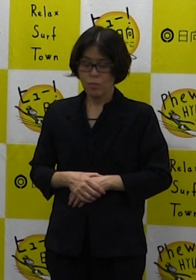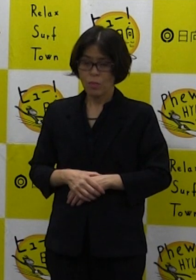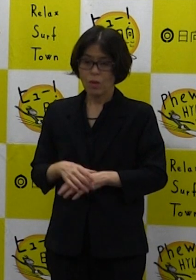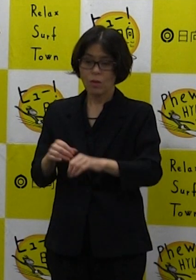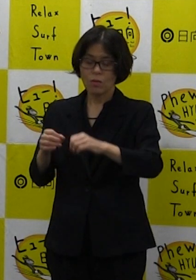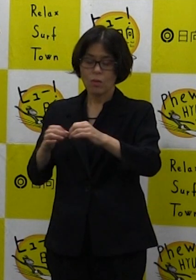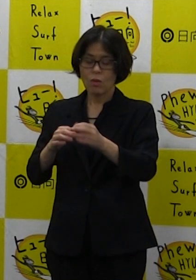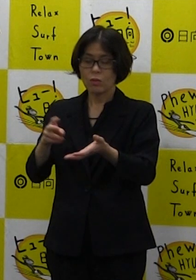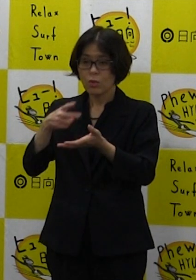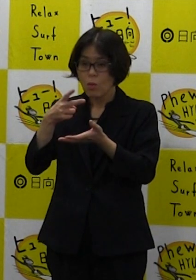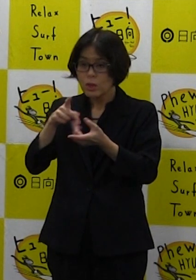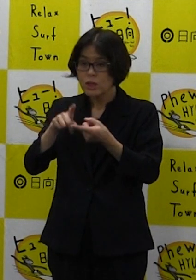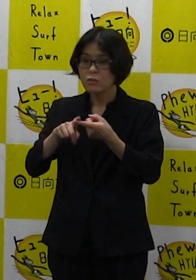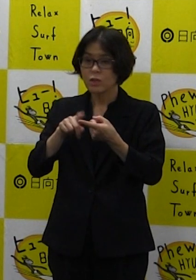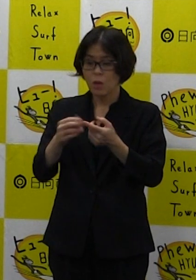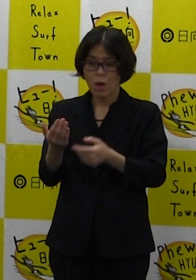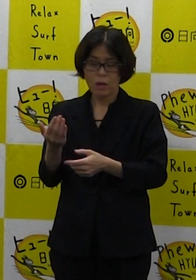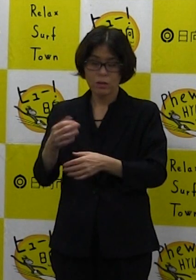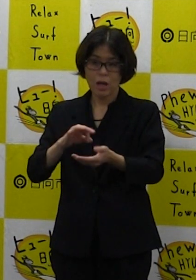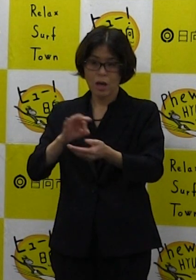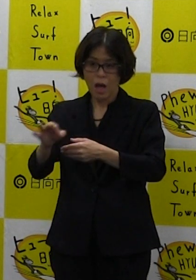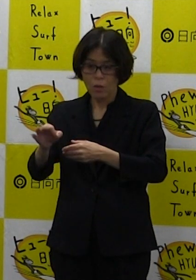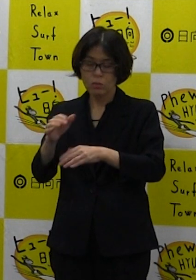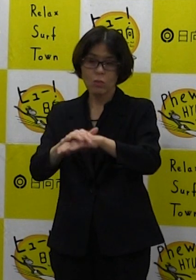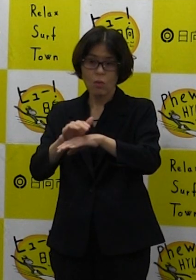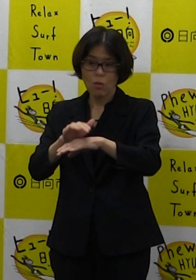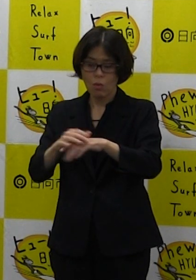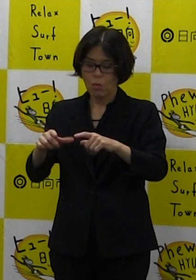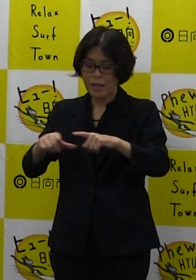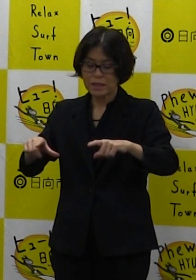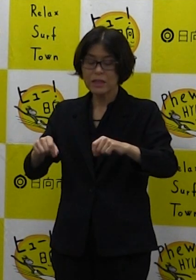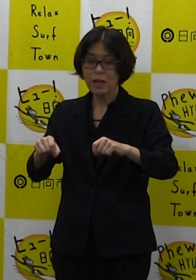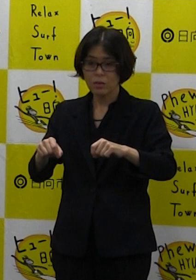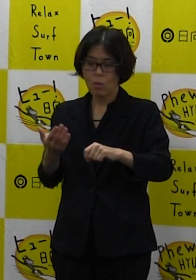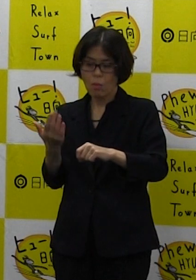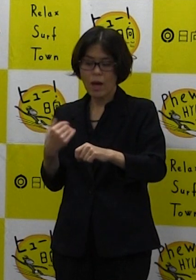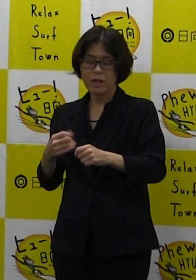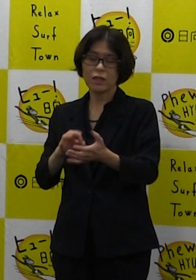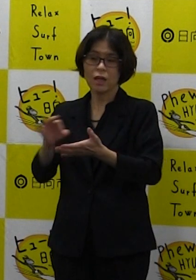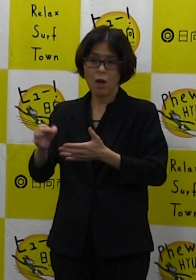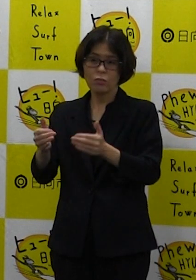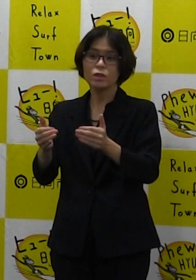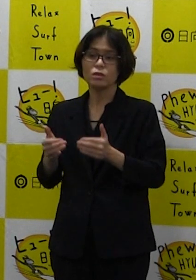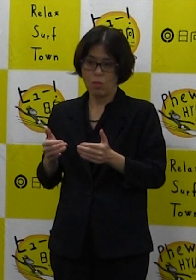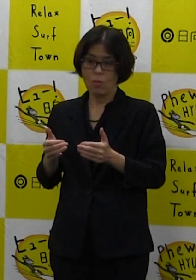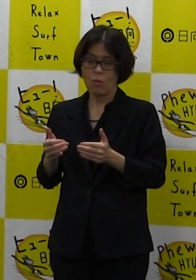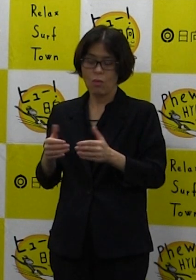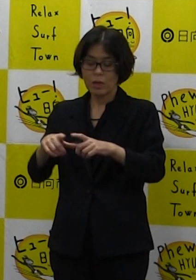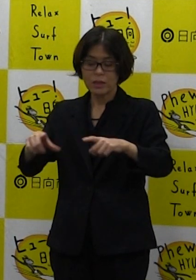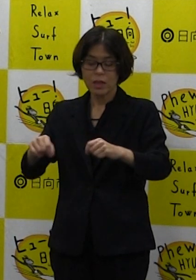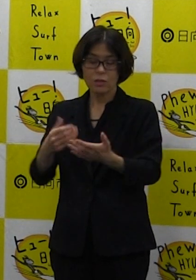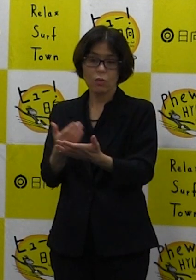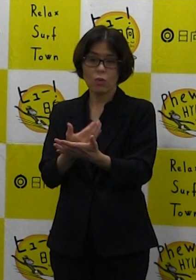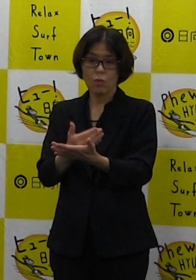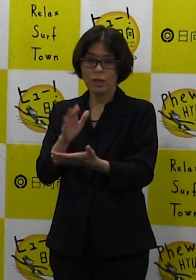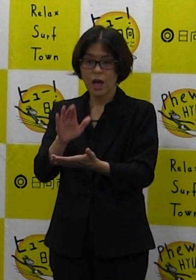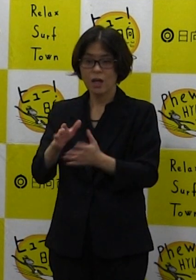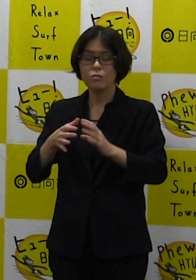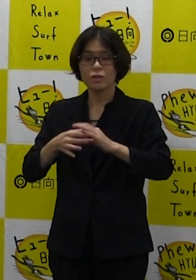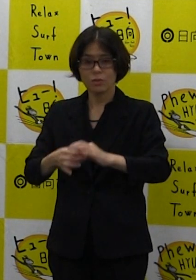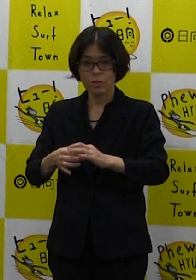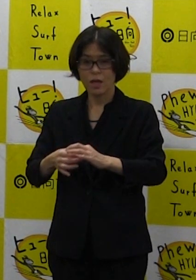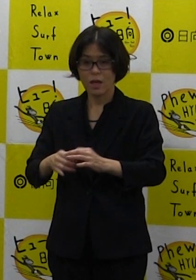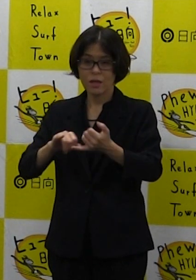のメニューについては事前にチケットを購入いただく形としておりますがチケットにはまだ余裕がありますので